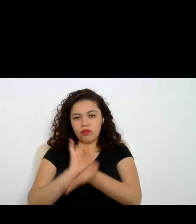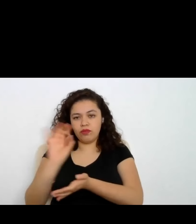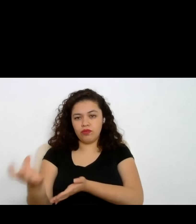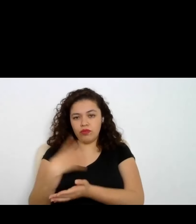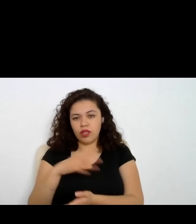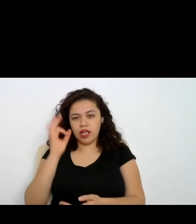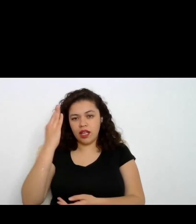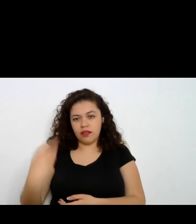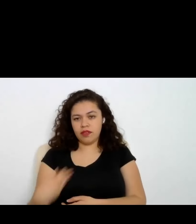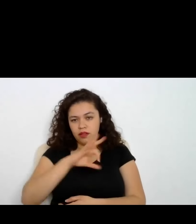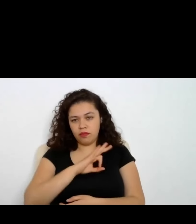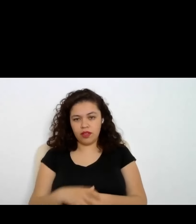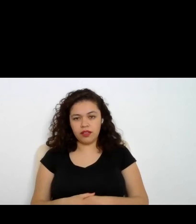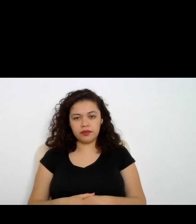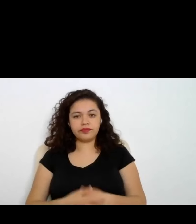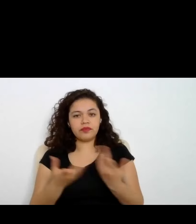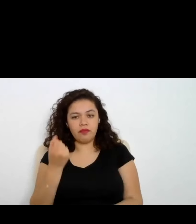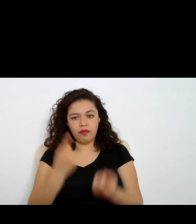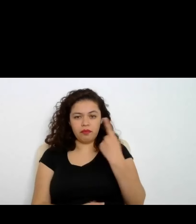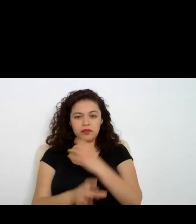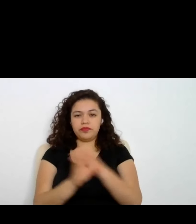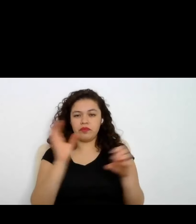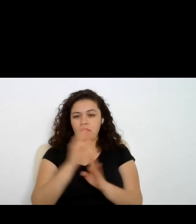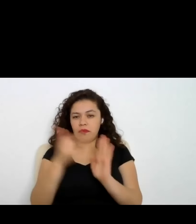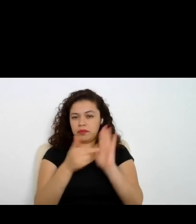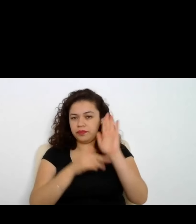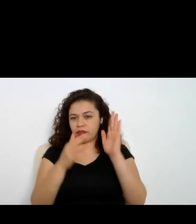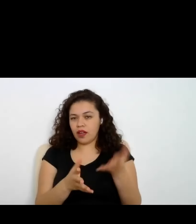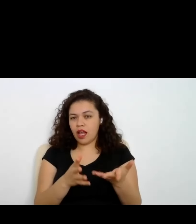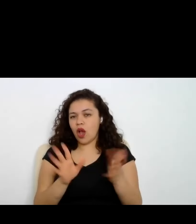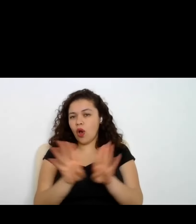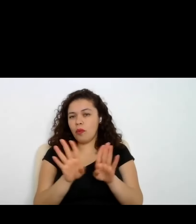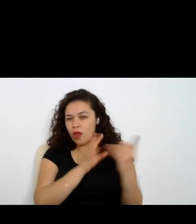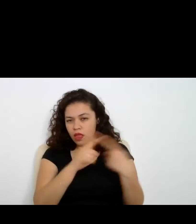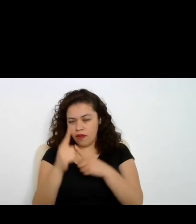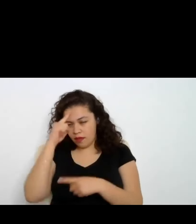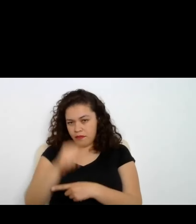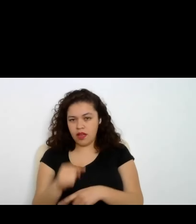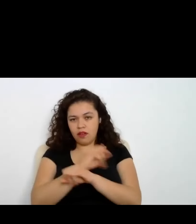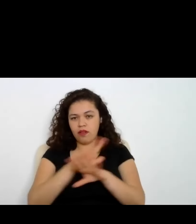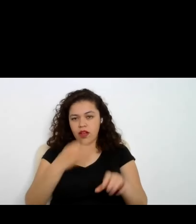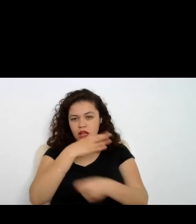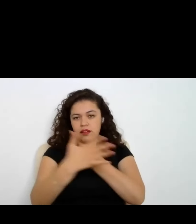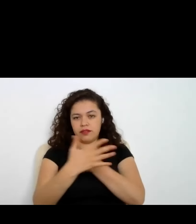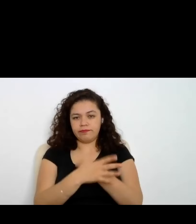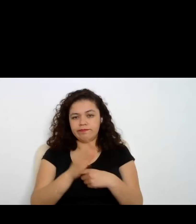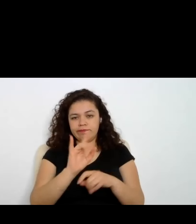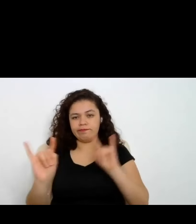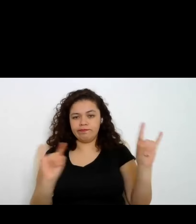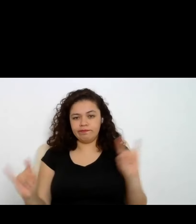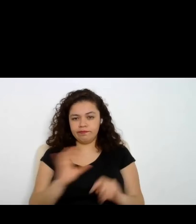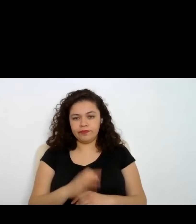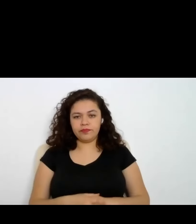Y bueno, hay algunas excepciones de la ley para la puesta a disposición de avisos de privacidad. Entonces, por